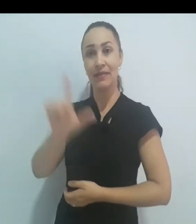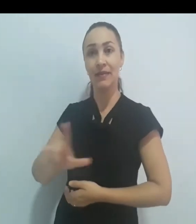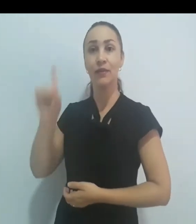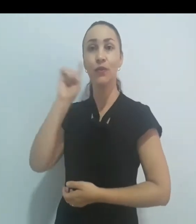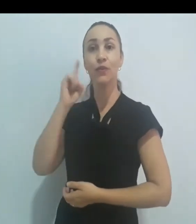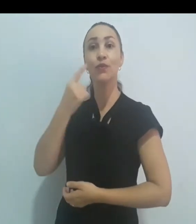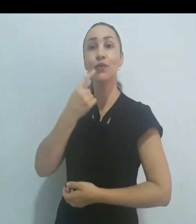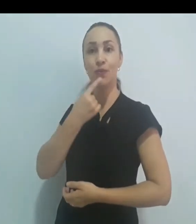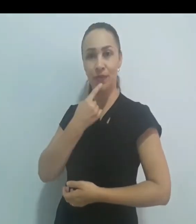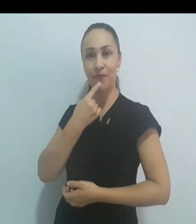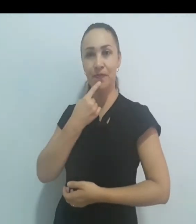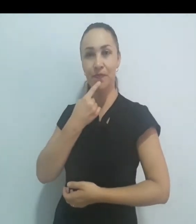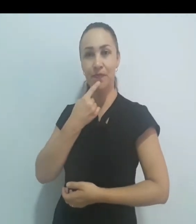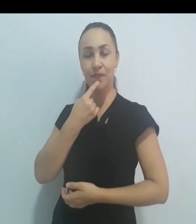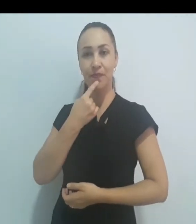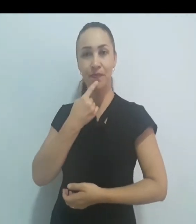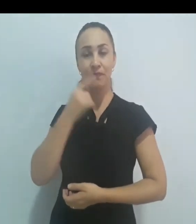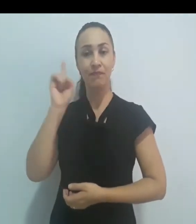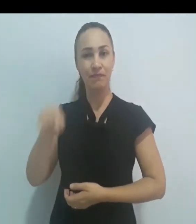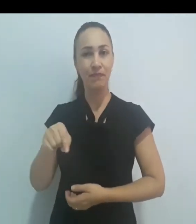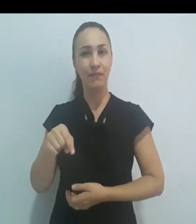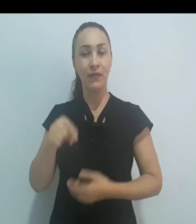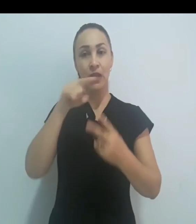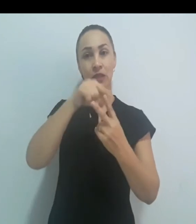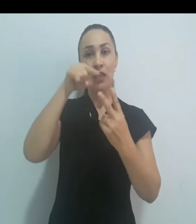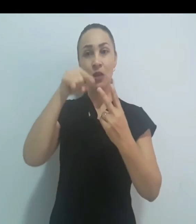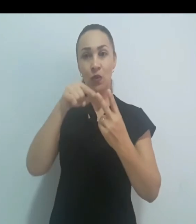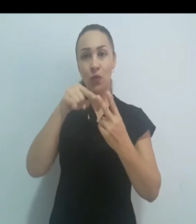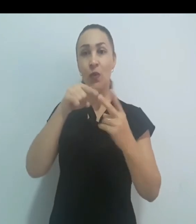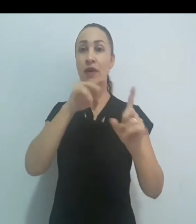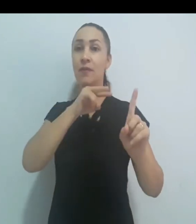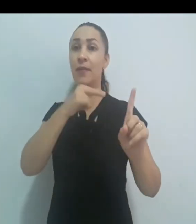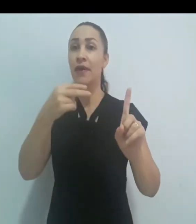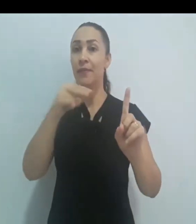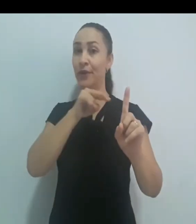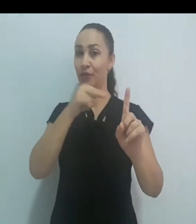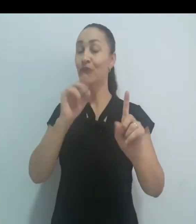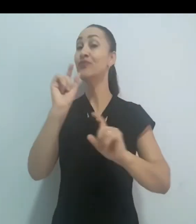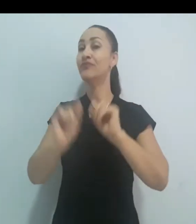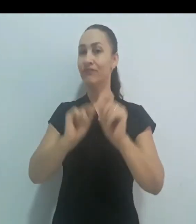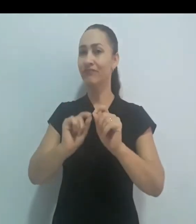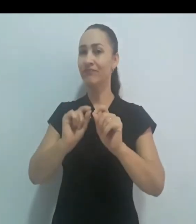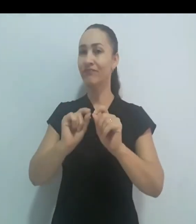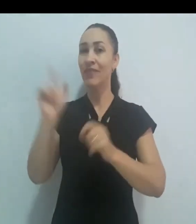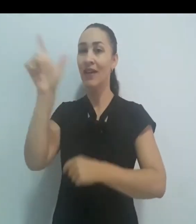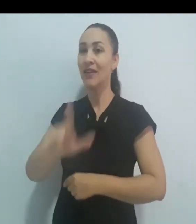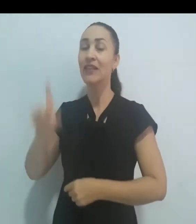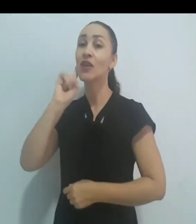literatura surda, né, a partir dessas duas perspectivas, ela é